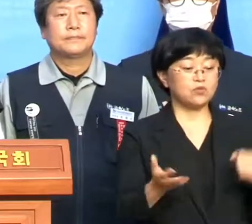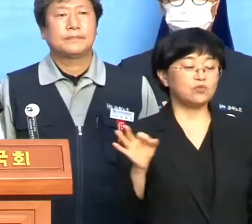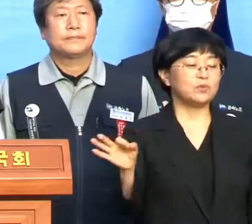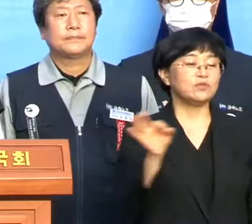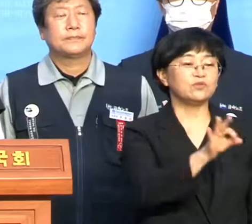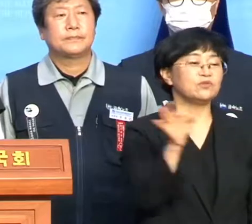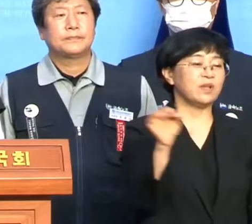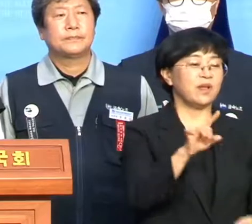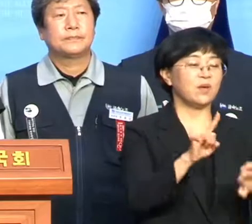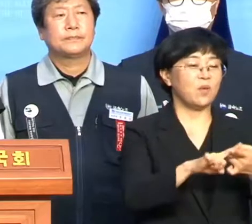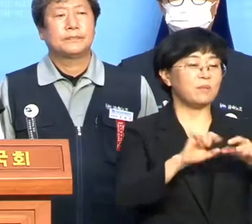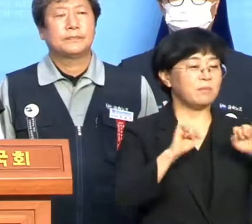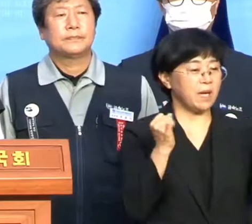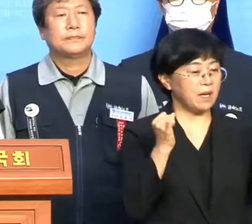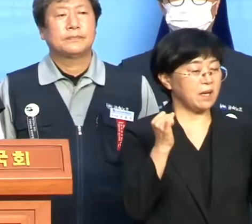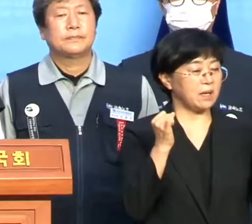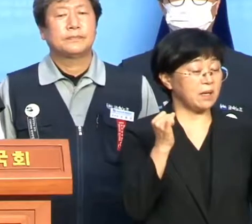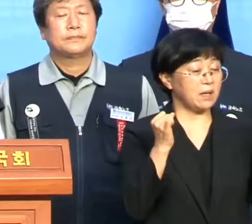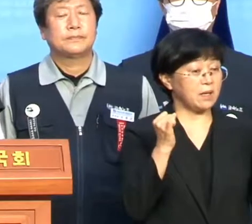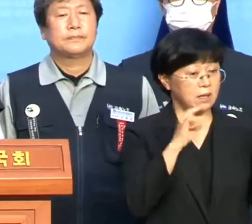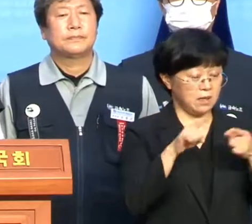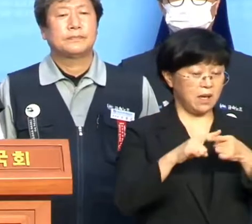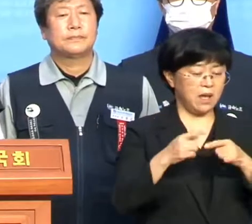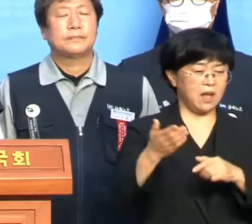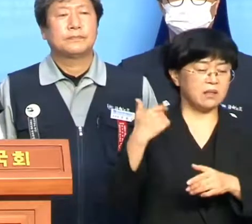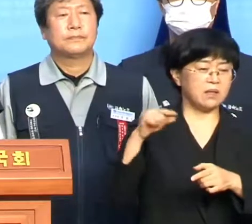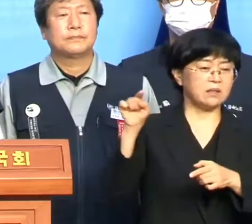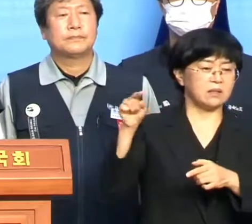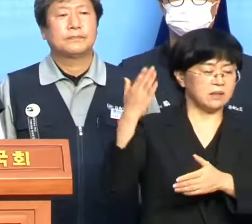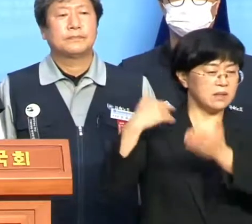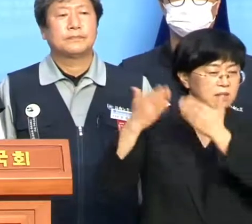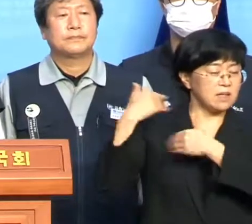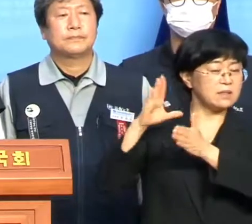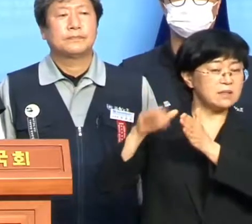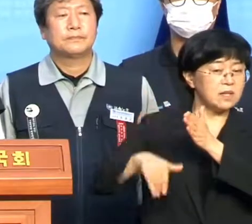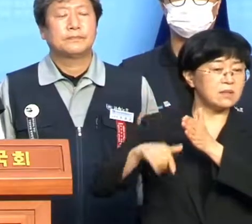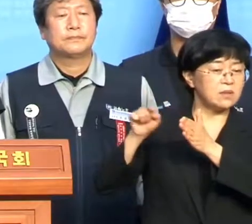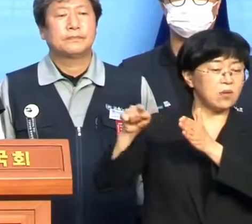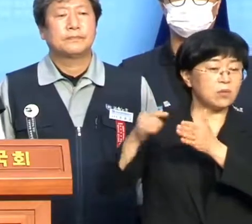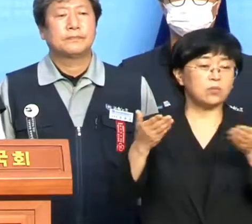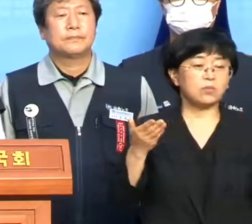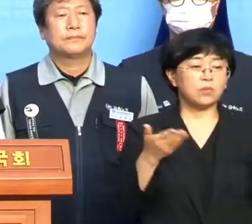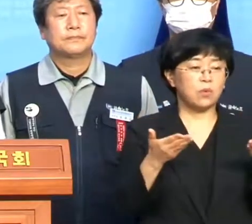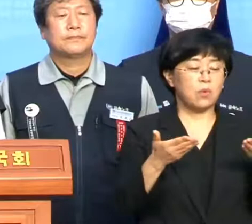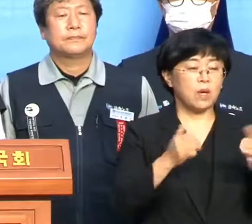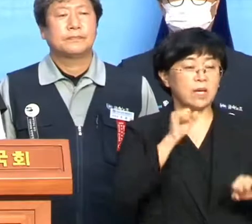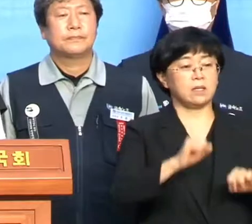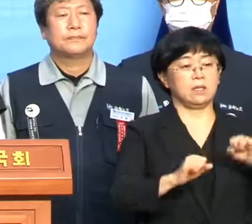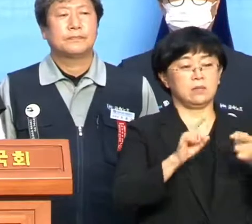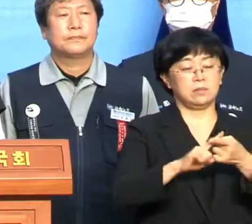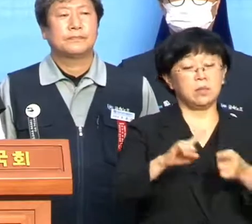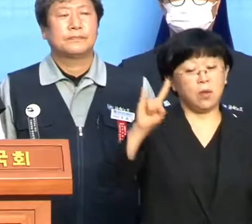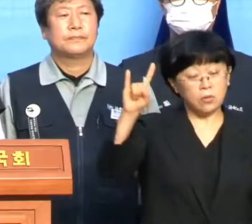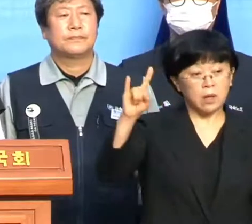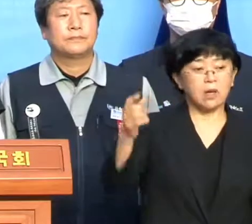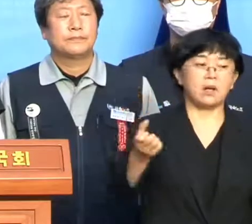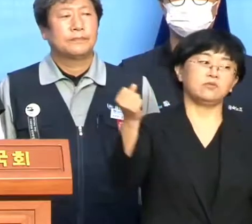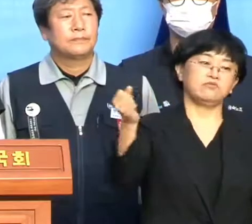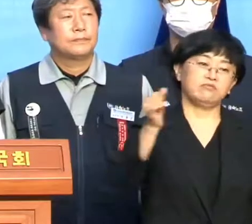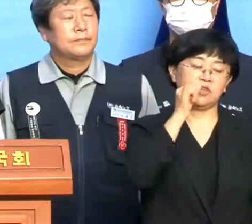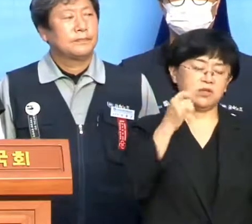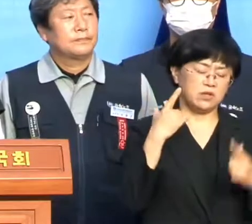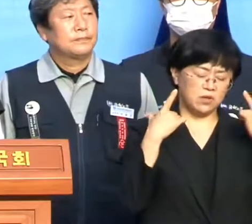주는 대로 받아 라는 구실에 줘 노동 행위가 현대중공업에서